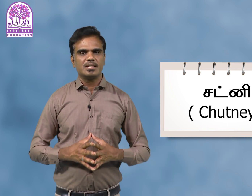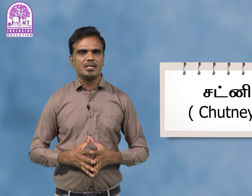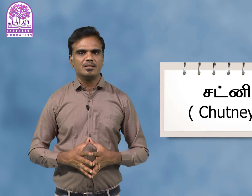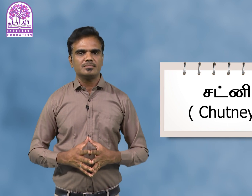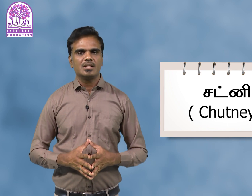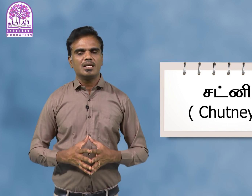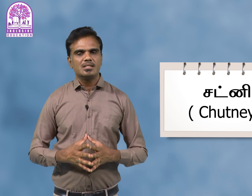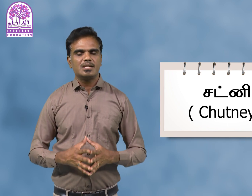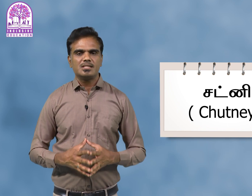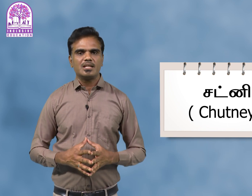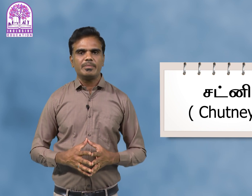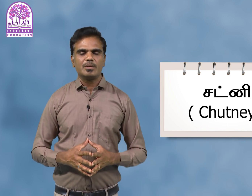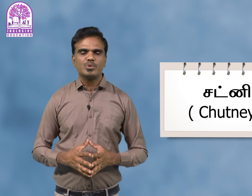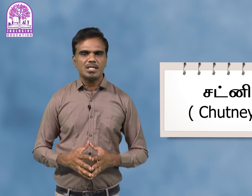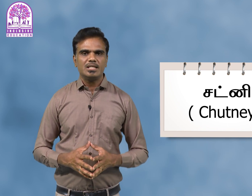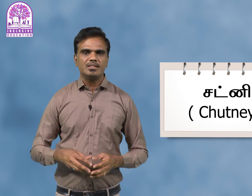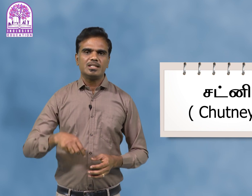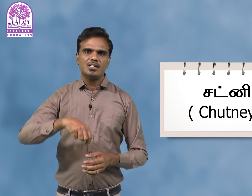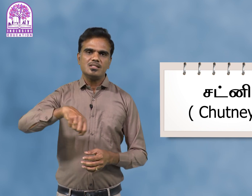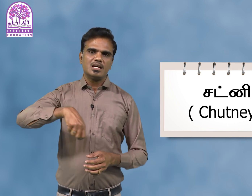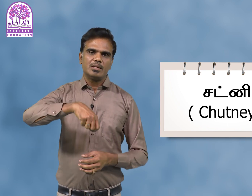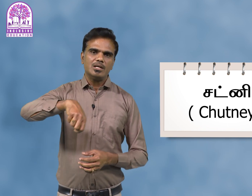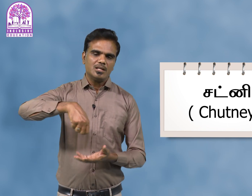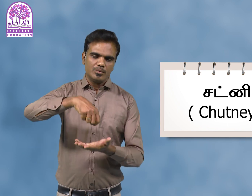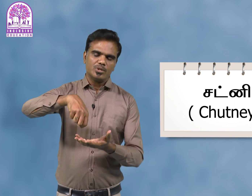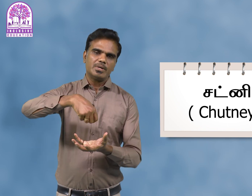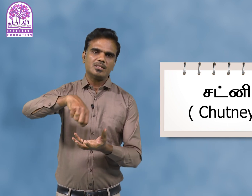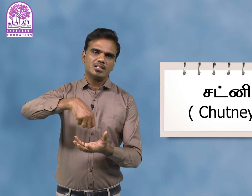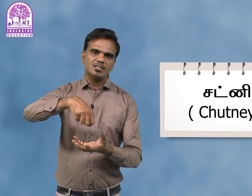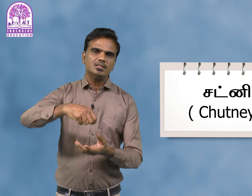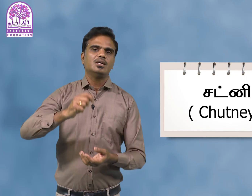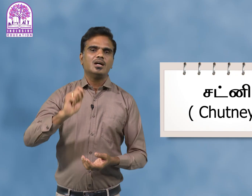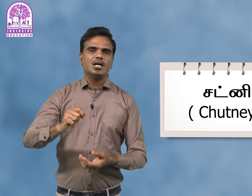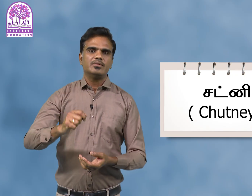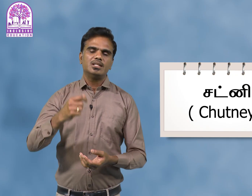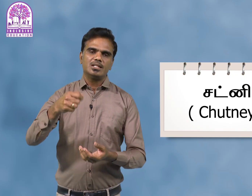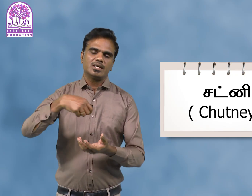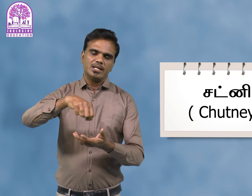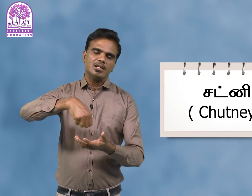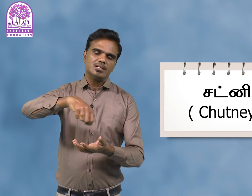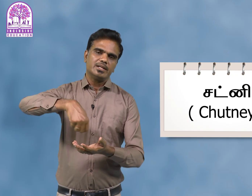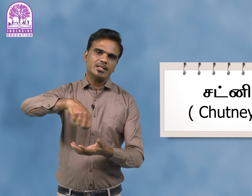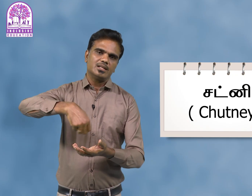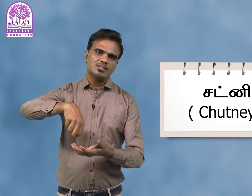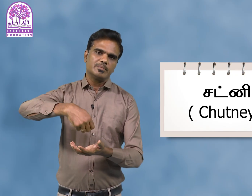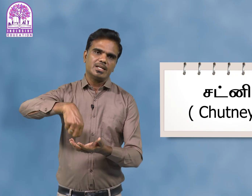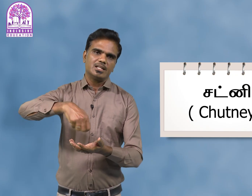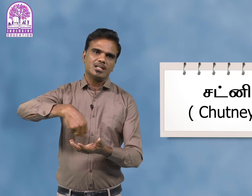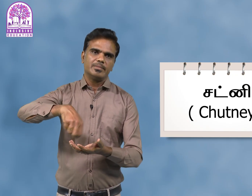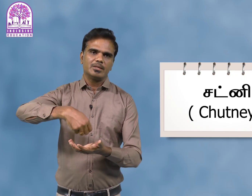சேர்க்குறீங்க. சட்னி சேர்க்குறீங்க அப்படிங்கிறப்போ சட்னிக்கு வந்து என்னென்னா சாதாரணமாக ஒரு பாத்திரம் இருக்குது, அதில் வந்து நீங்கள் அந்த கரண்டியால் எடுக்கிறீங்க, செக் பண்ணி எடுக்கிறீங்க அப்படிங்கிற மாதிரி